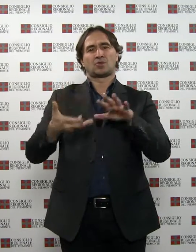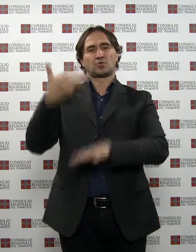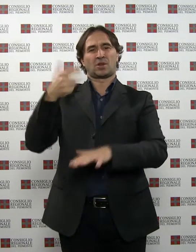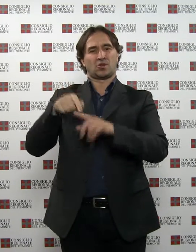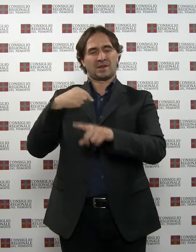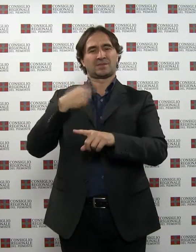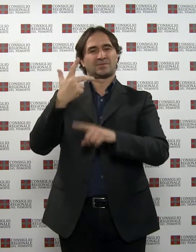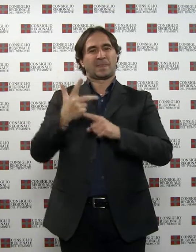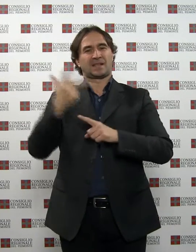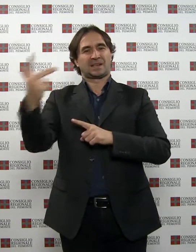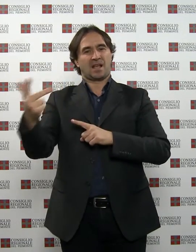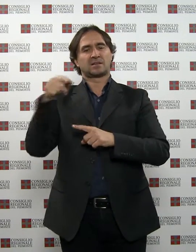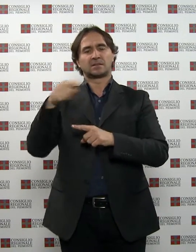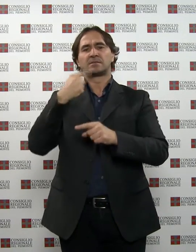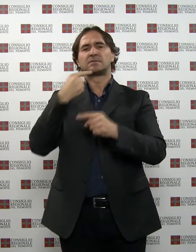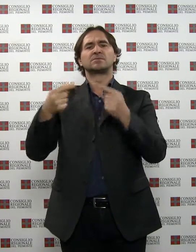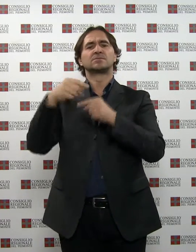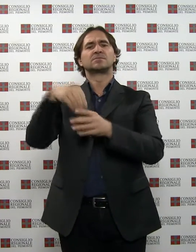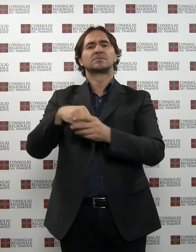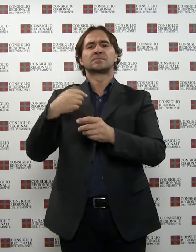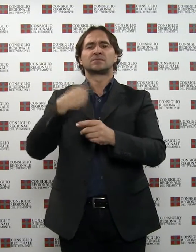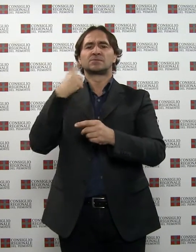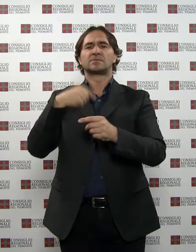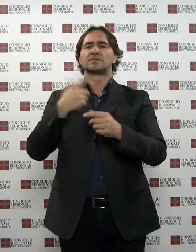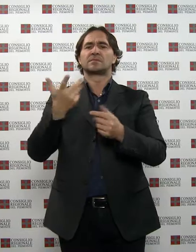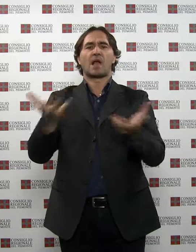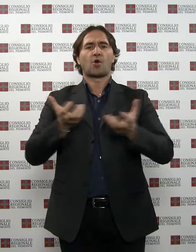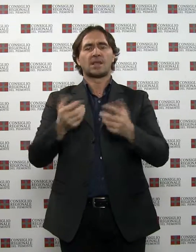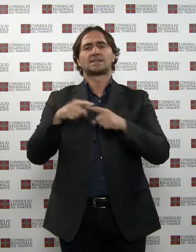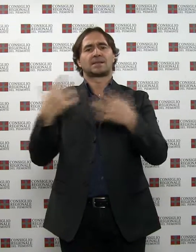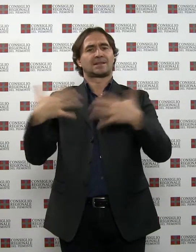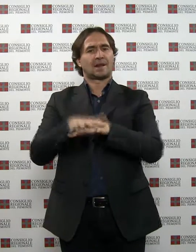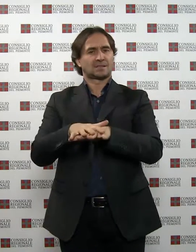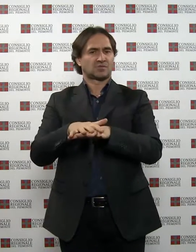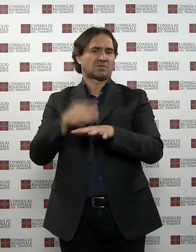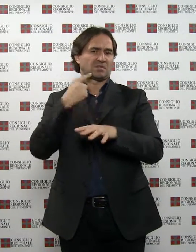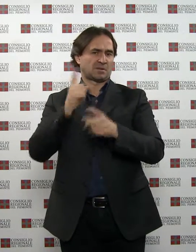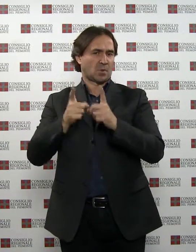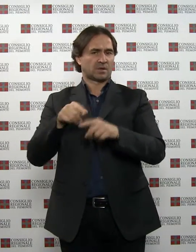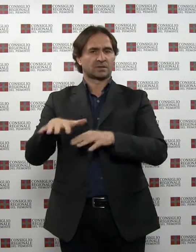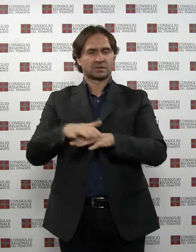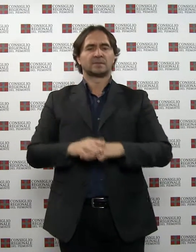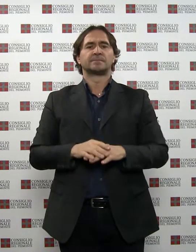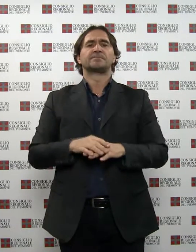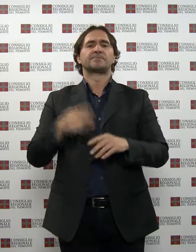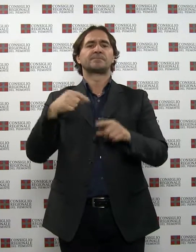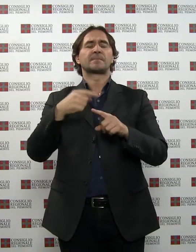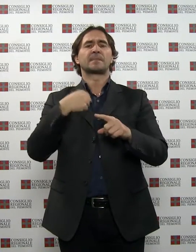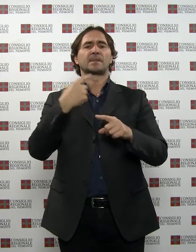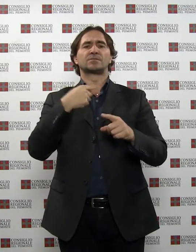per approfondire il tema delle politiche di accoglienza e di integrazione. L'incontro è stato organizzato in collaborazione con il Comitato Resistenza Colle